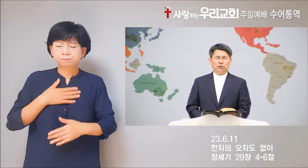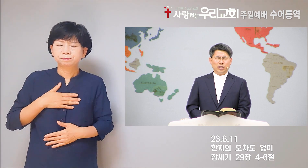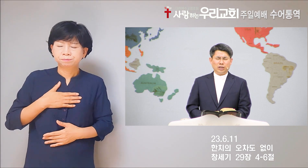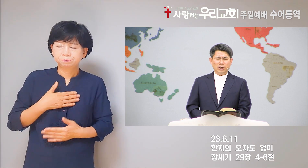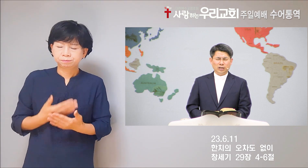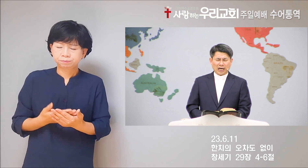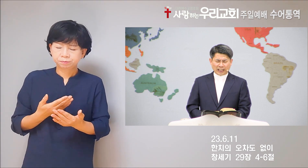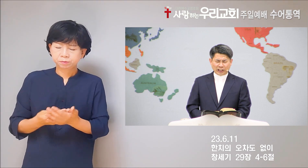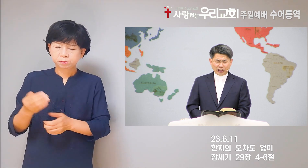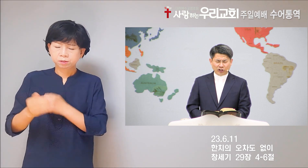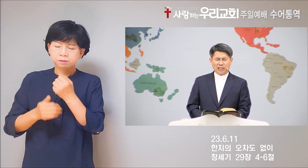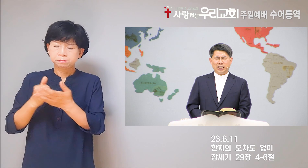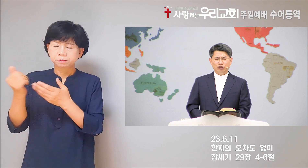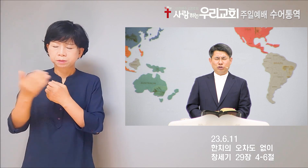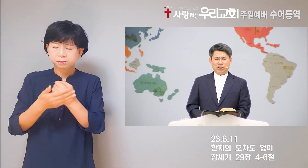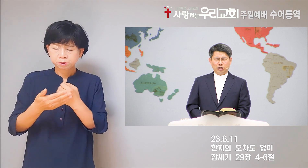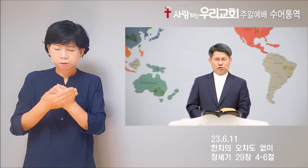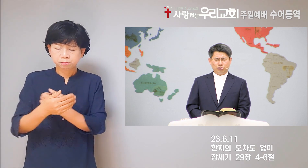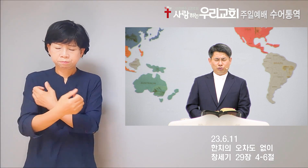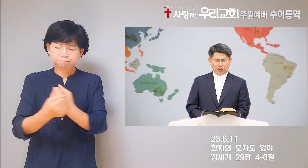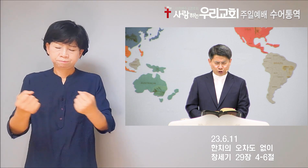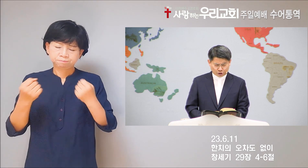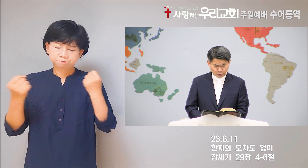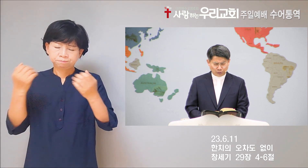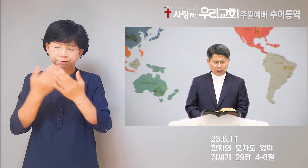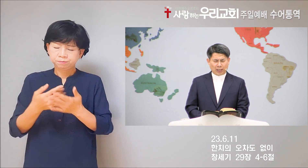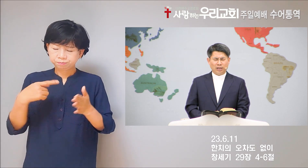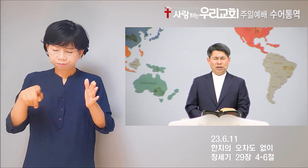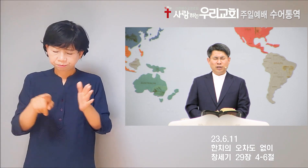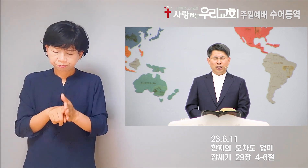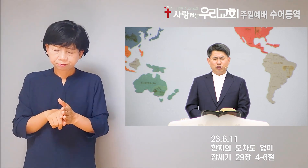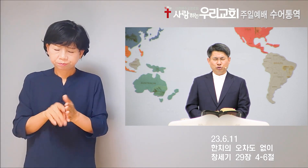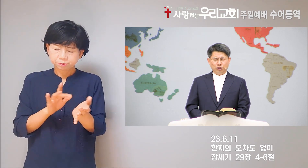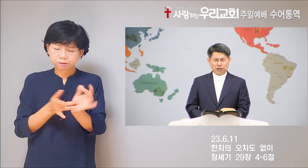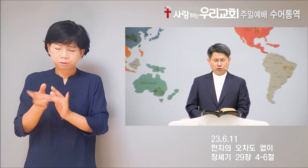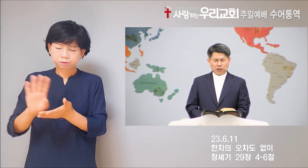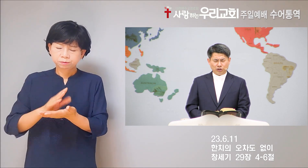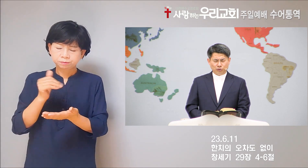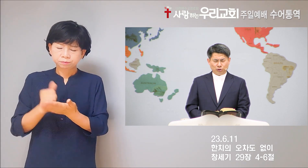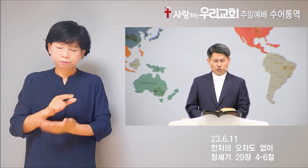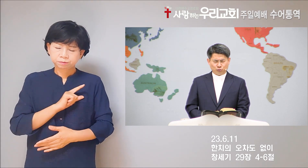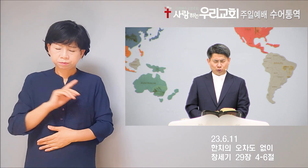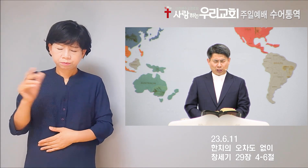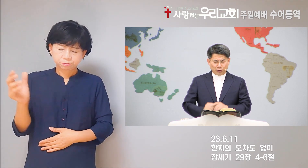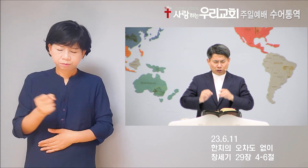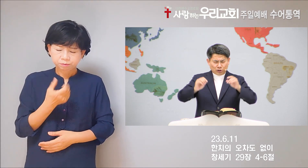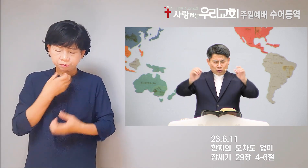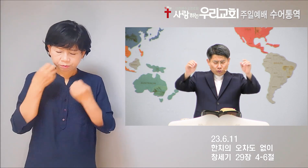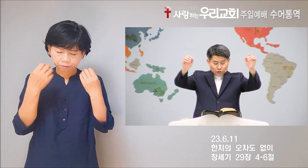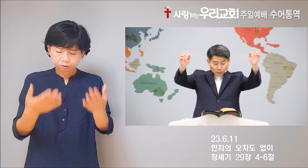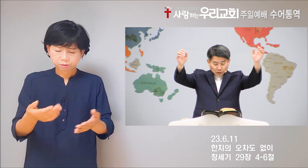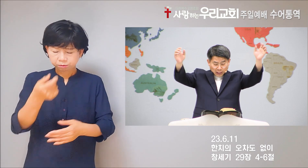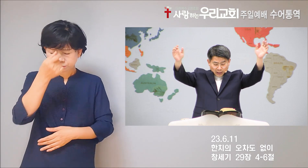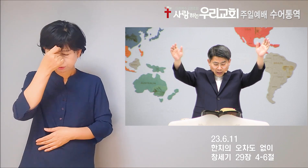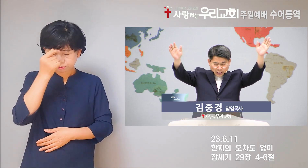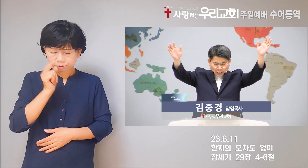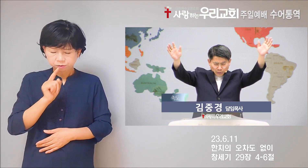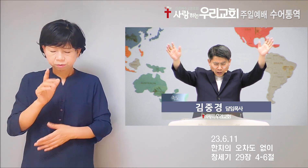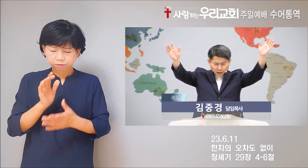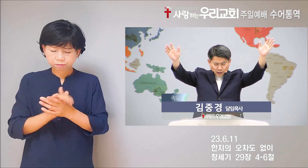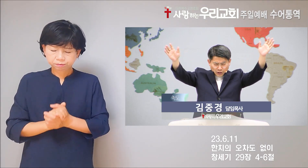은혜 가운데 강건한 한 주가 될 줄 믿습니다. 예수 그리스도의 이름으로 축복하며